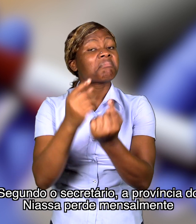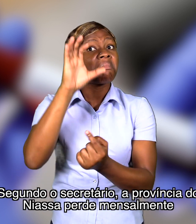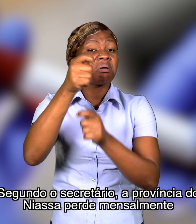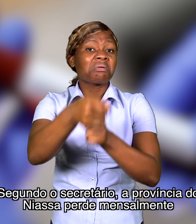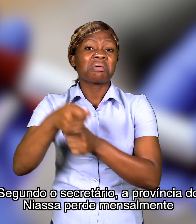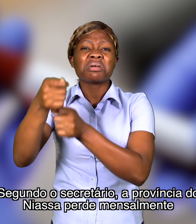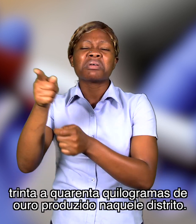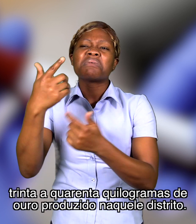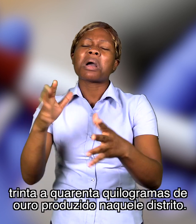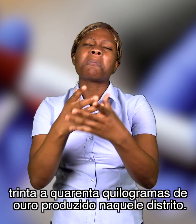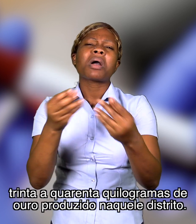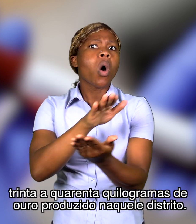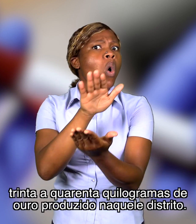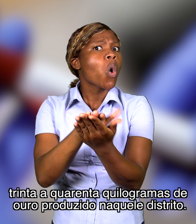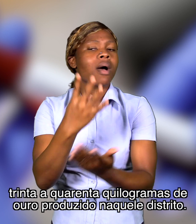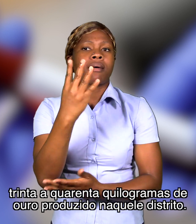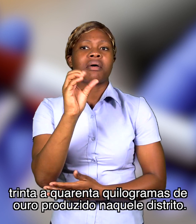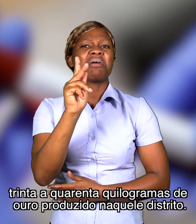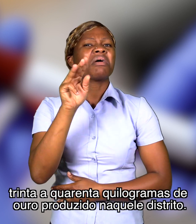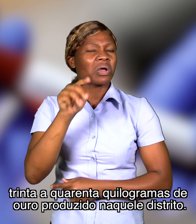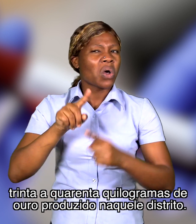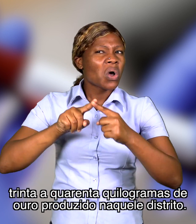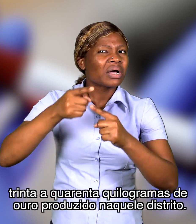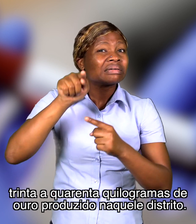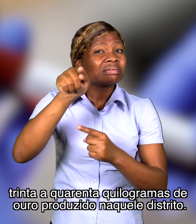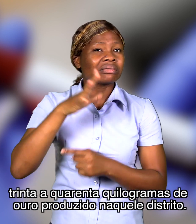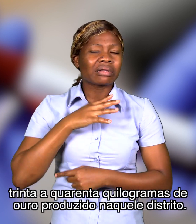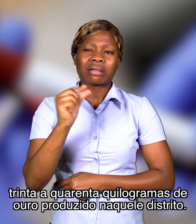mensalmente 30 a 40 kg de ouro produzido naquele distrito.